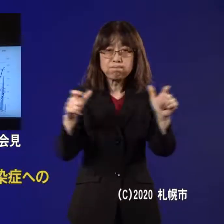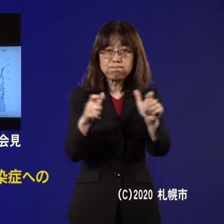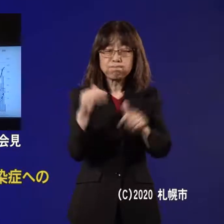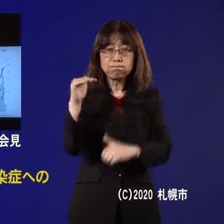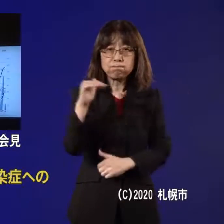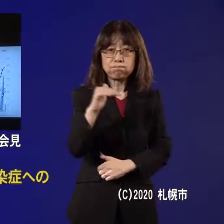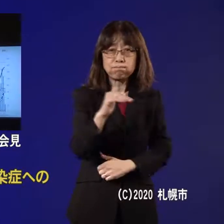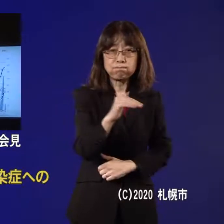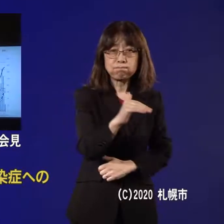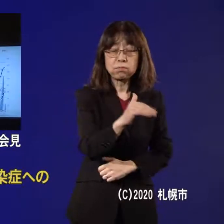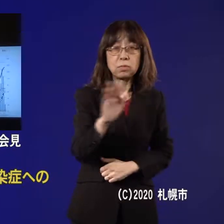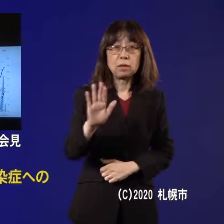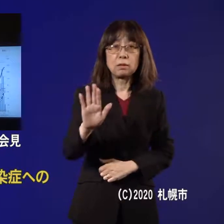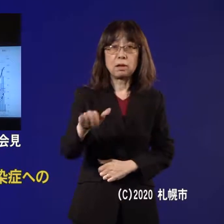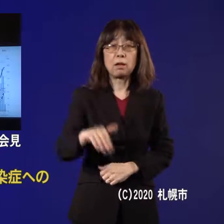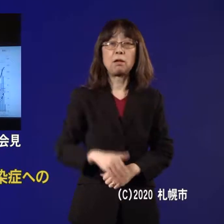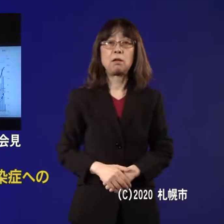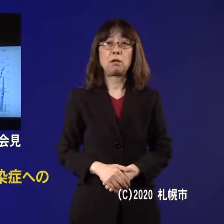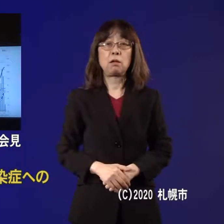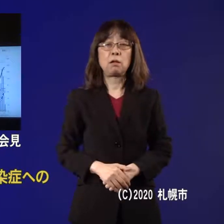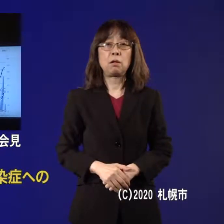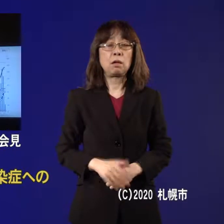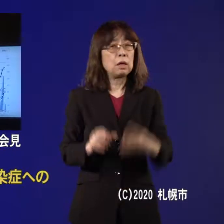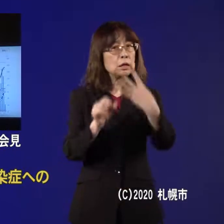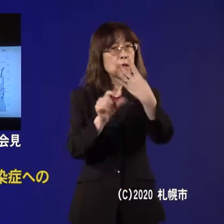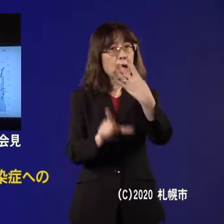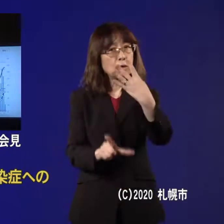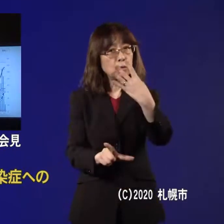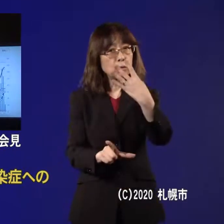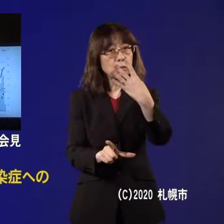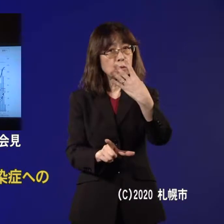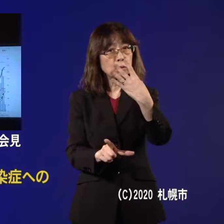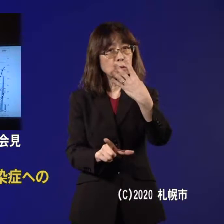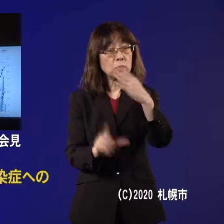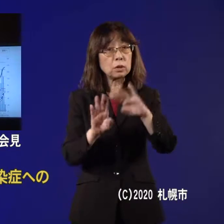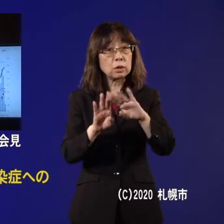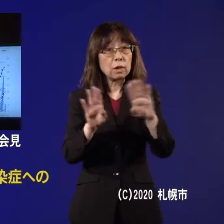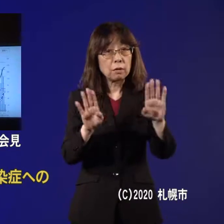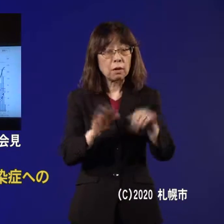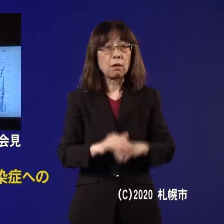。そういった状況になりまして、4月に入ってきましてから、